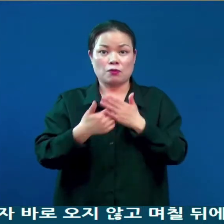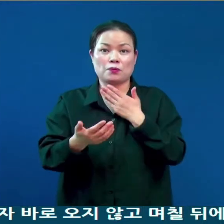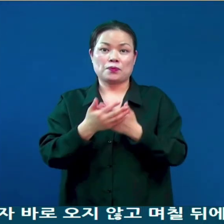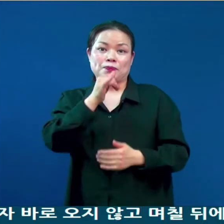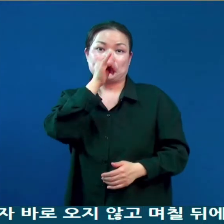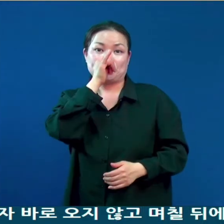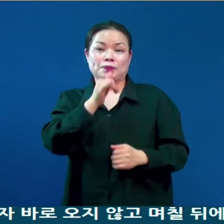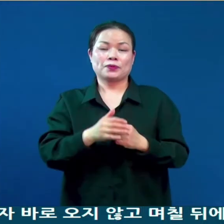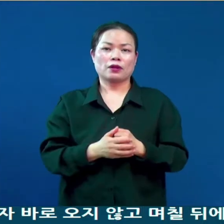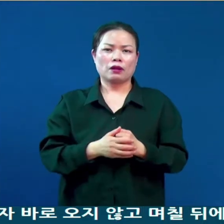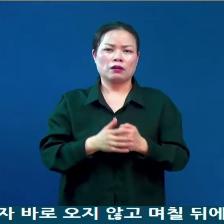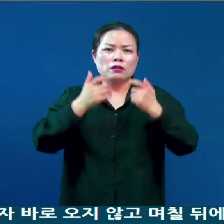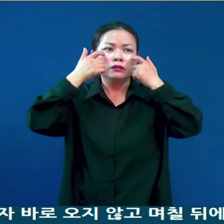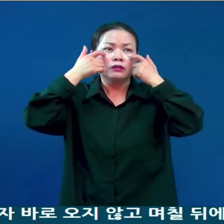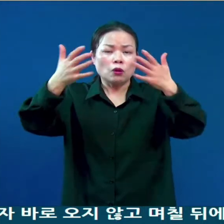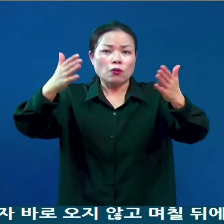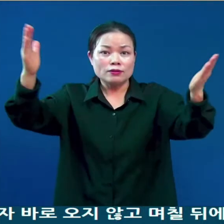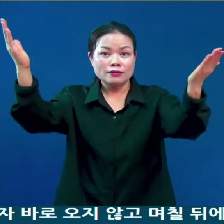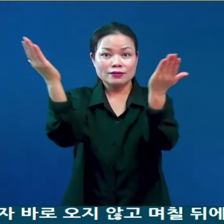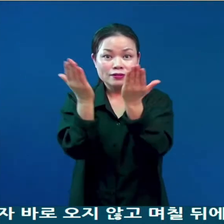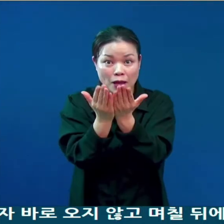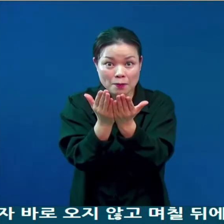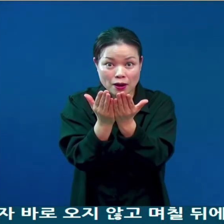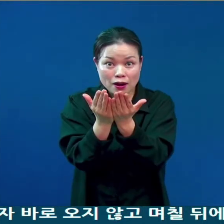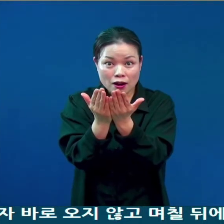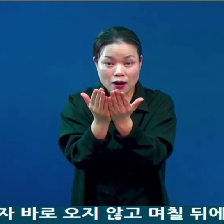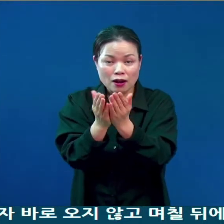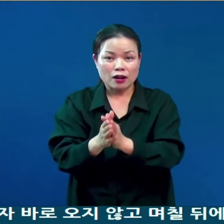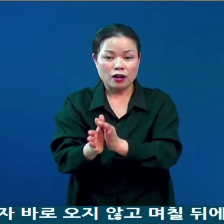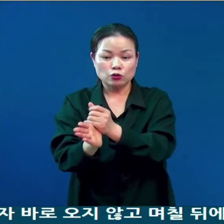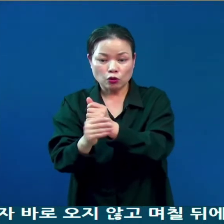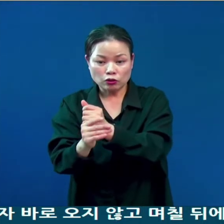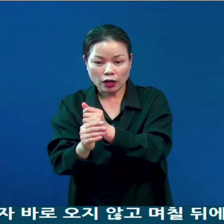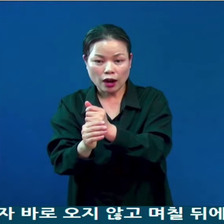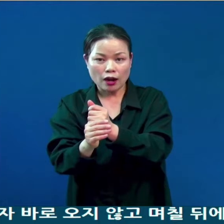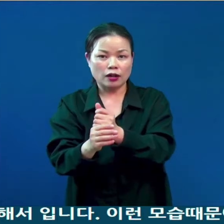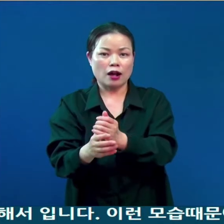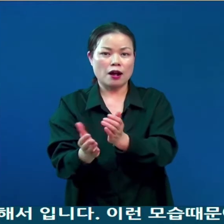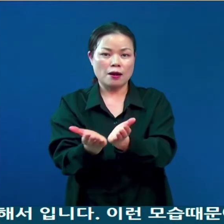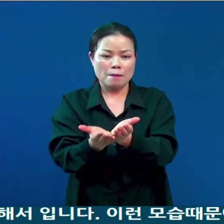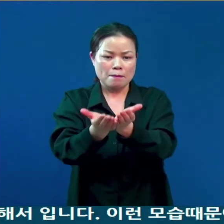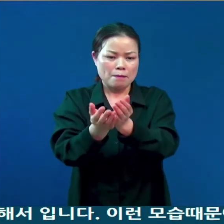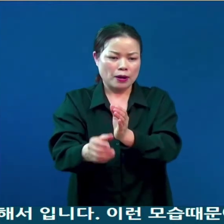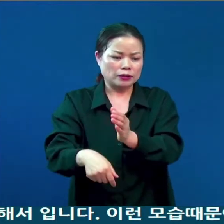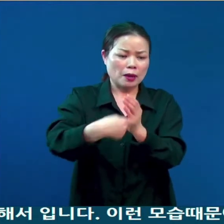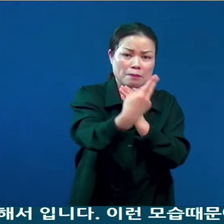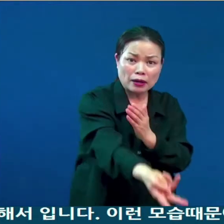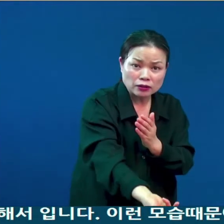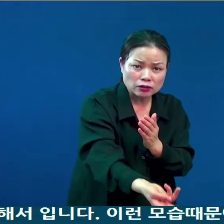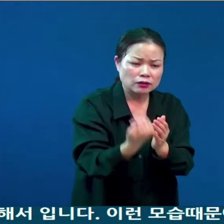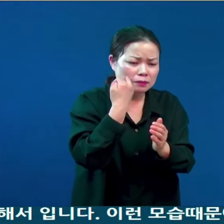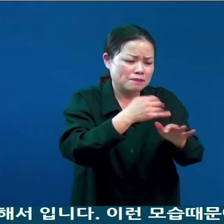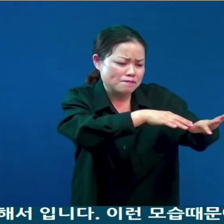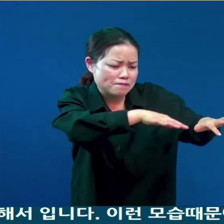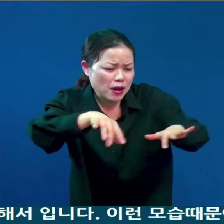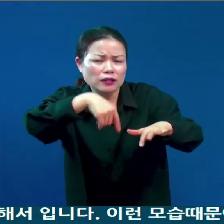또 어쩔 때는 정확한 타이밍에, 정말 그 요나가 바다에 빠졌을 때 하나님께서 그 물고기를 지명해서